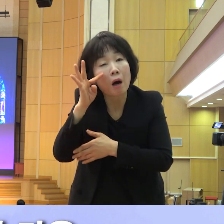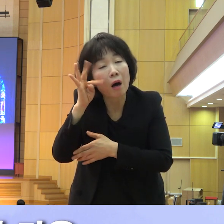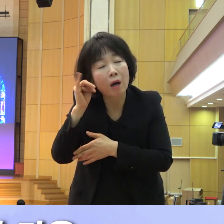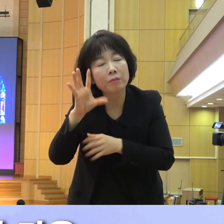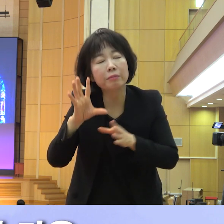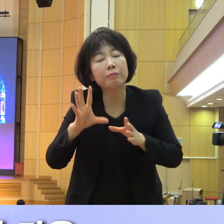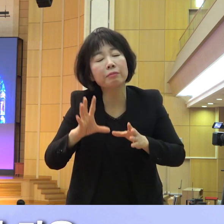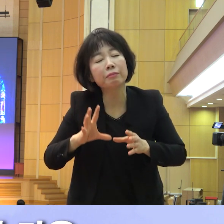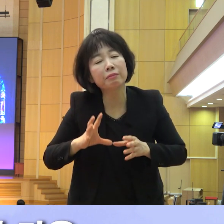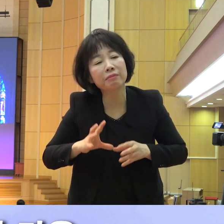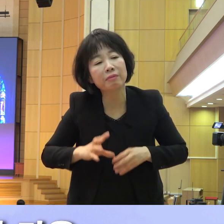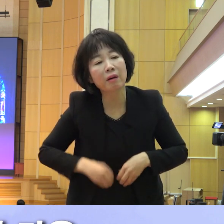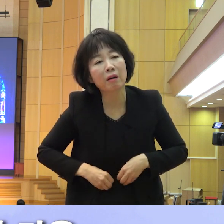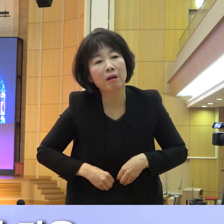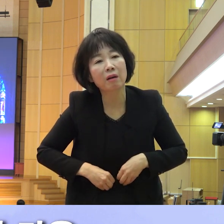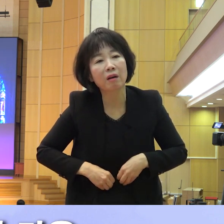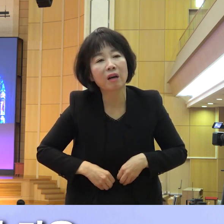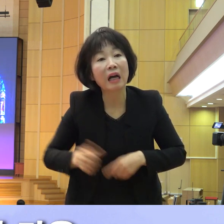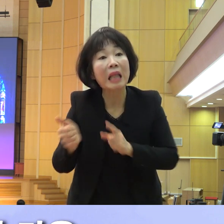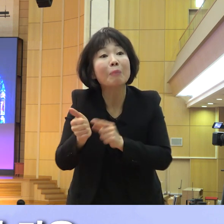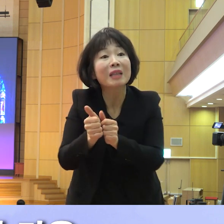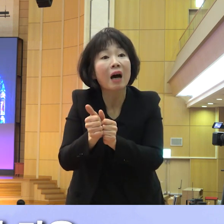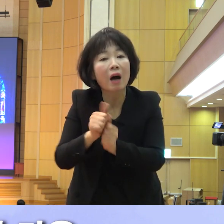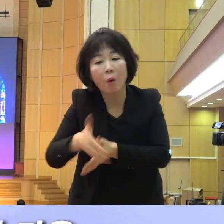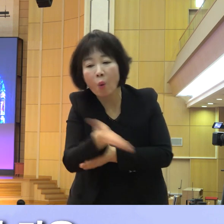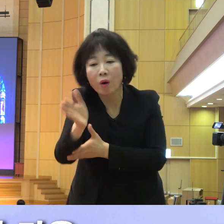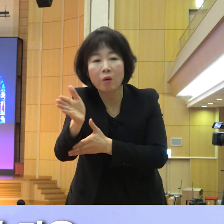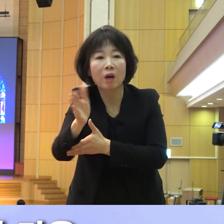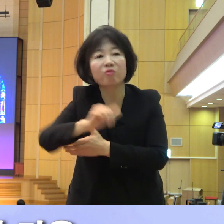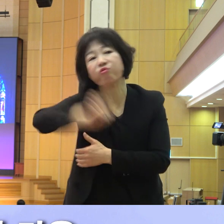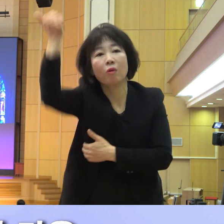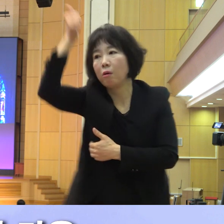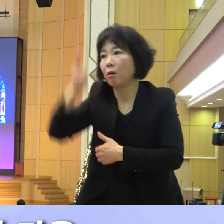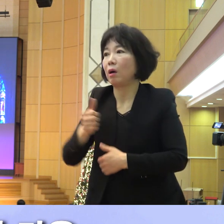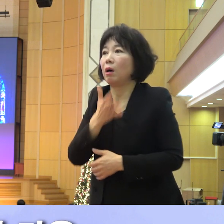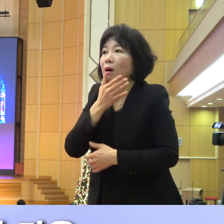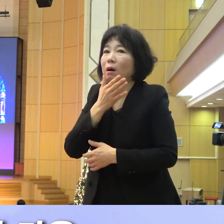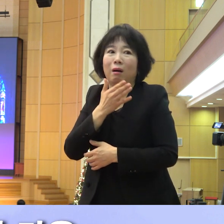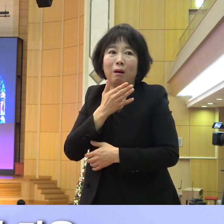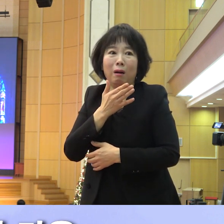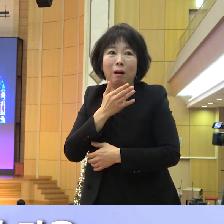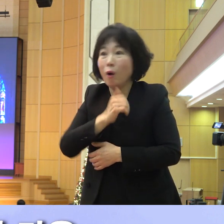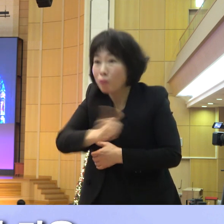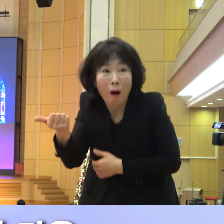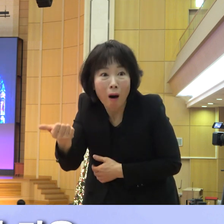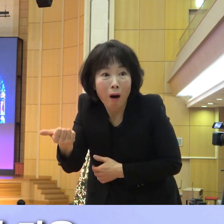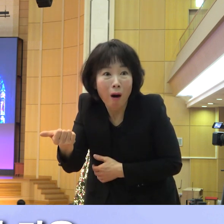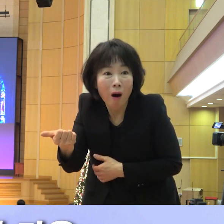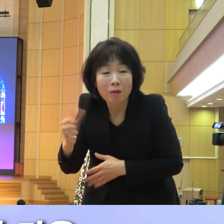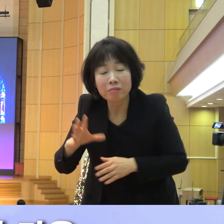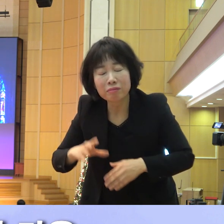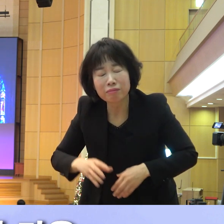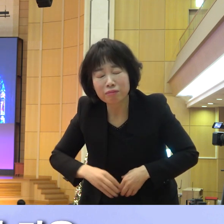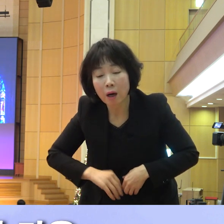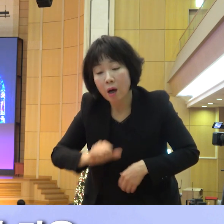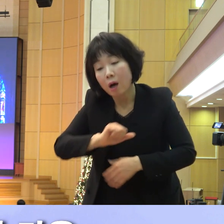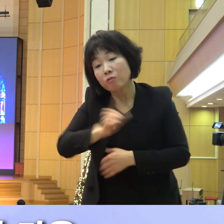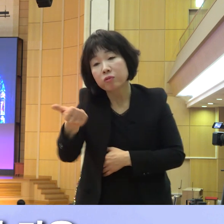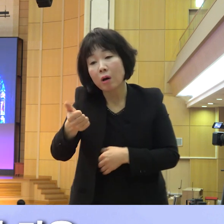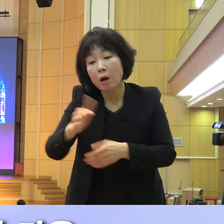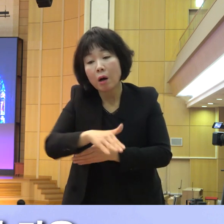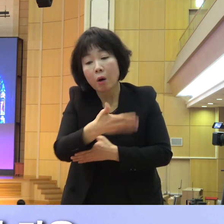기진맥진하고 결과적으로 죽습니다. 죽고 나면 그 새끼들이 전부 다